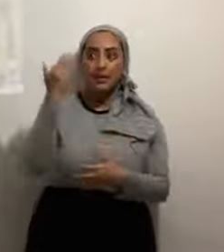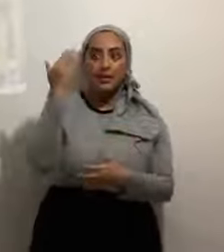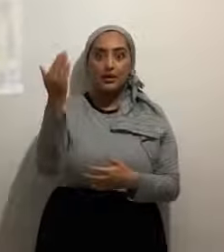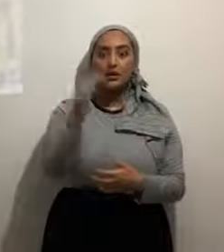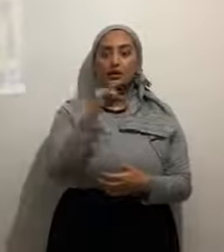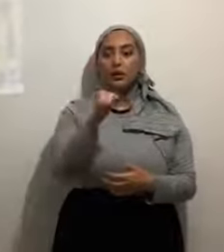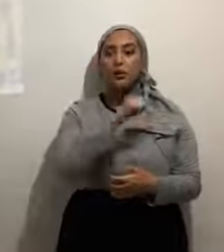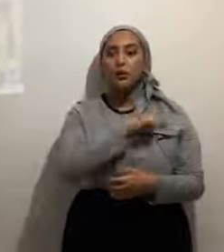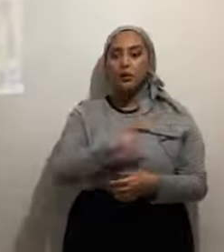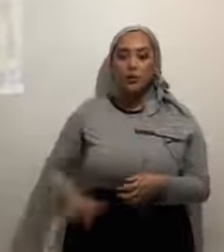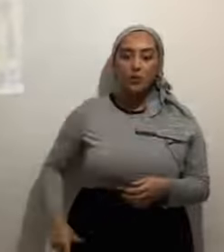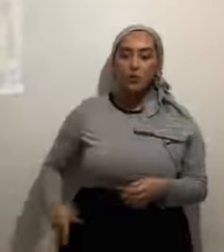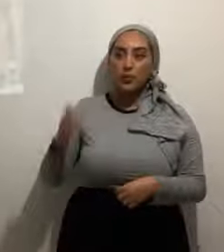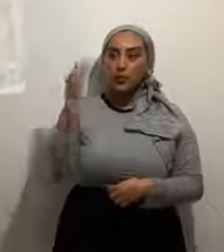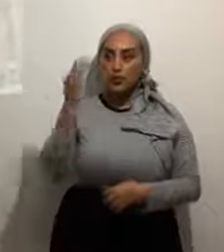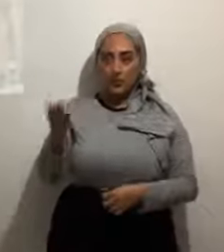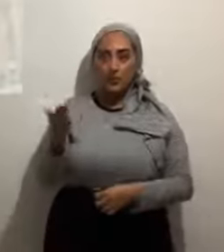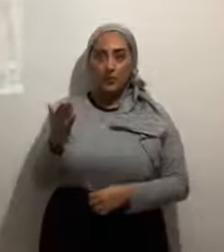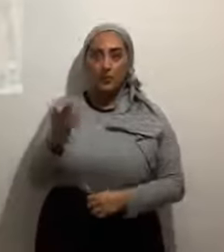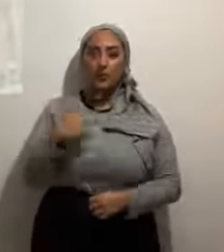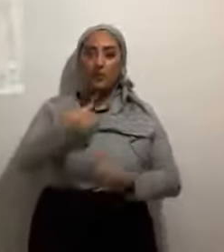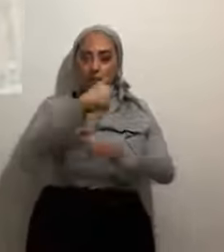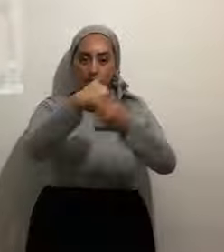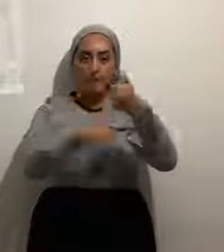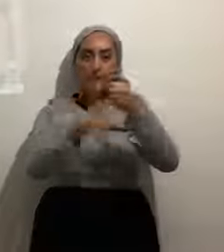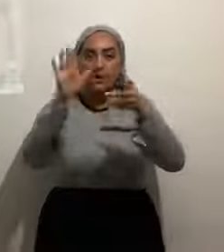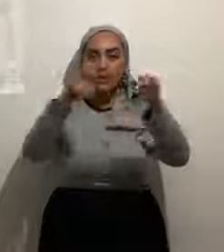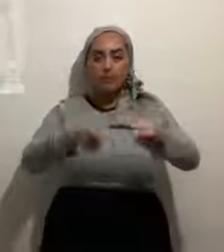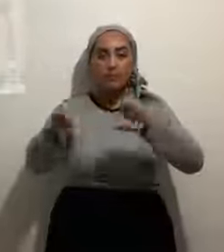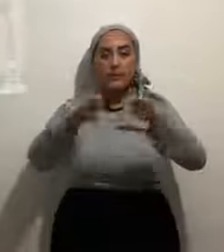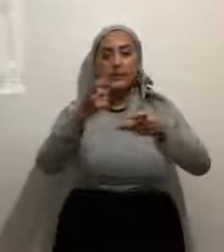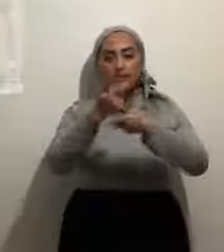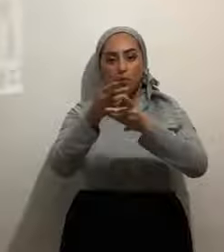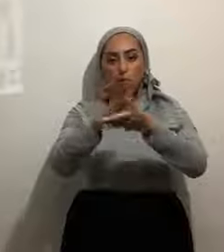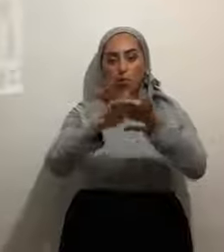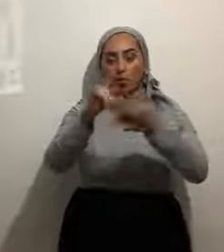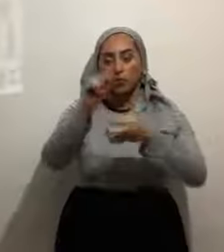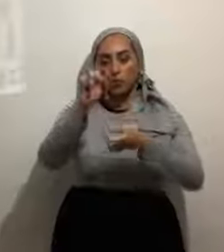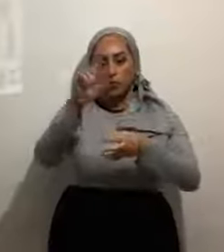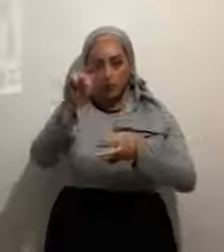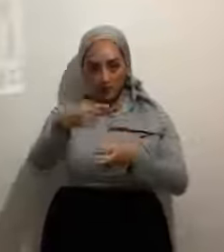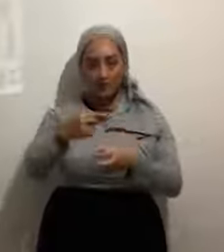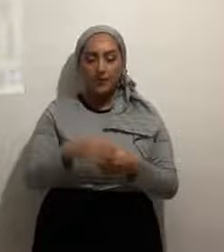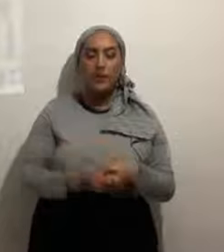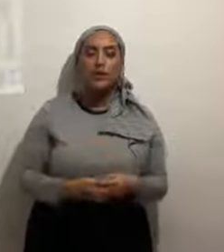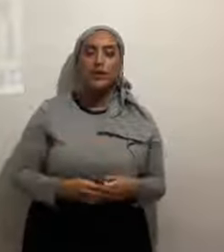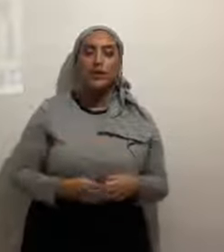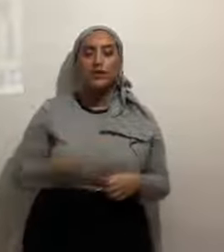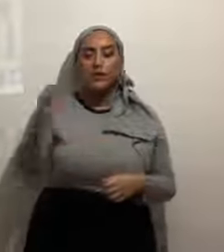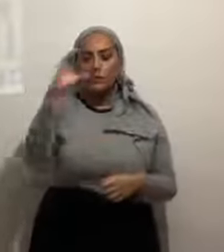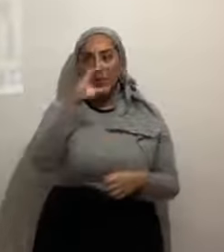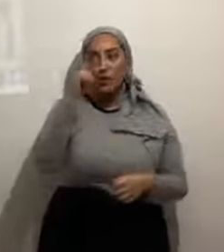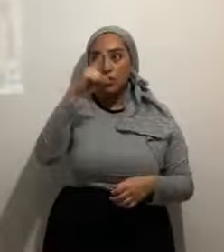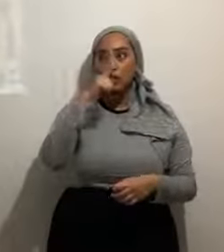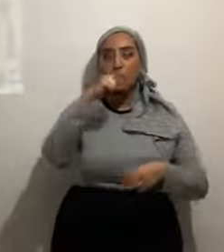Yahshua, es el Adón, y someternos a su señorío, guardar la bendita Torah. Buscad al que hace las Pléyades y el Orión, lo acabamos de